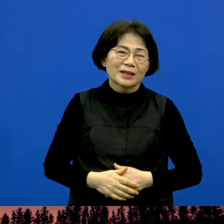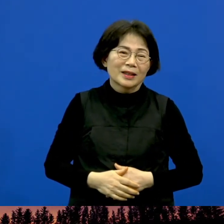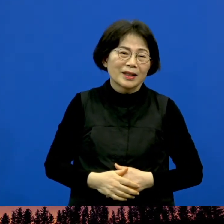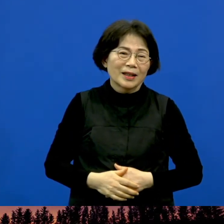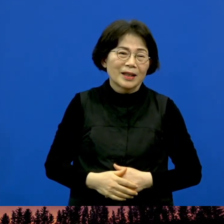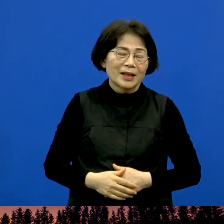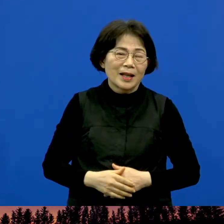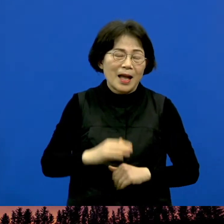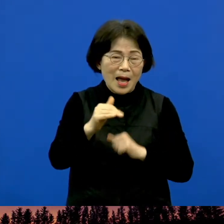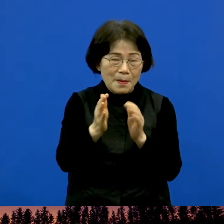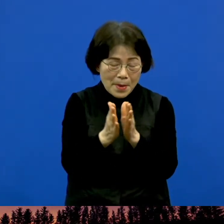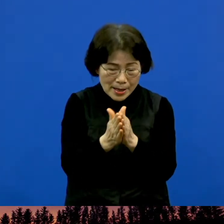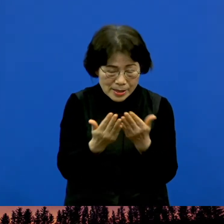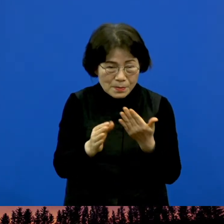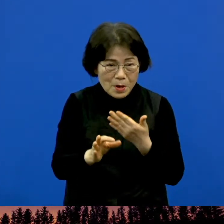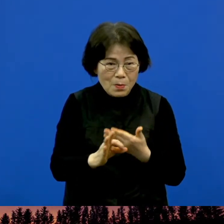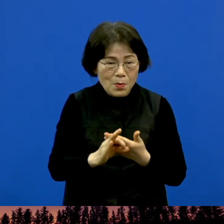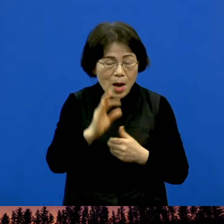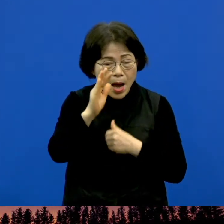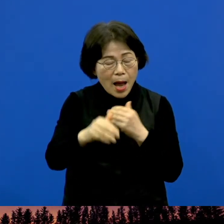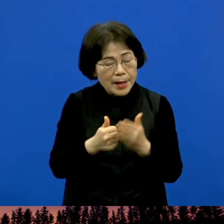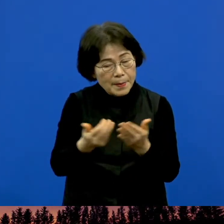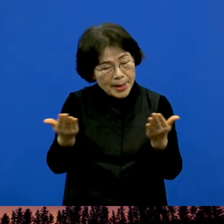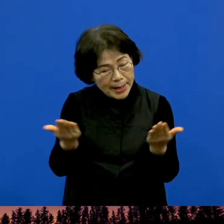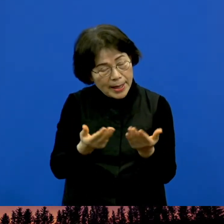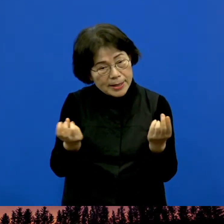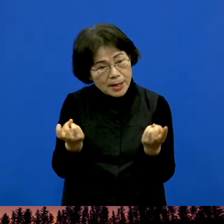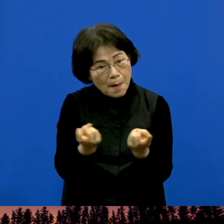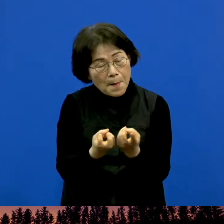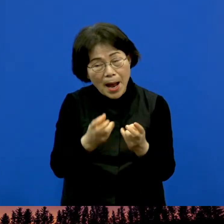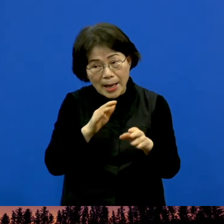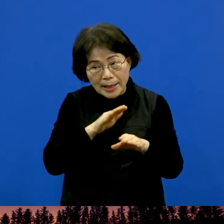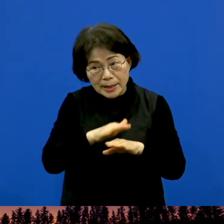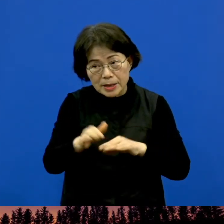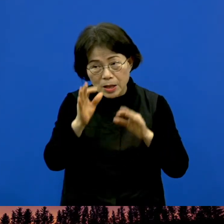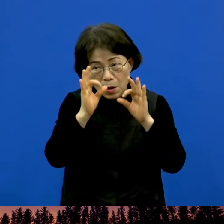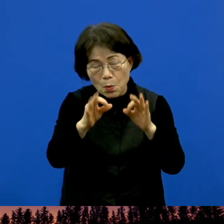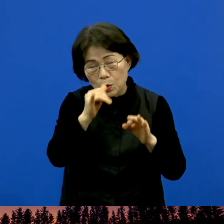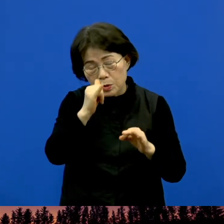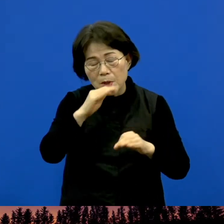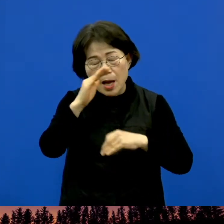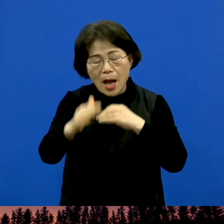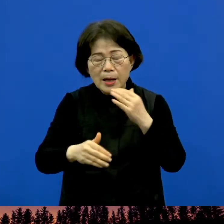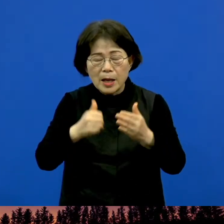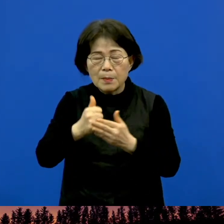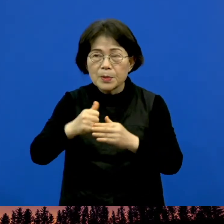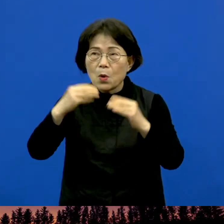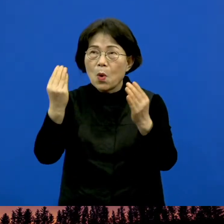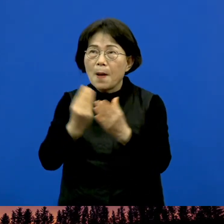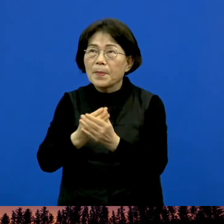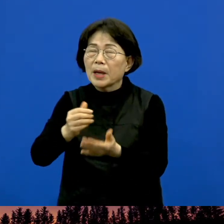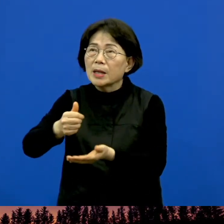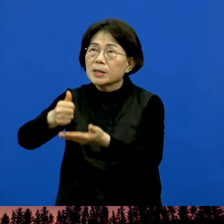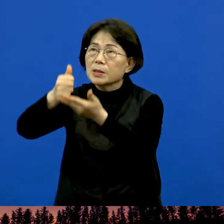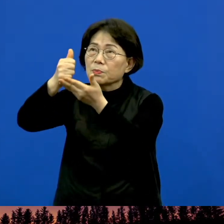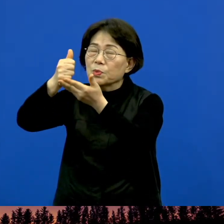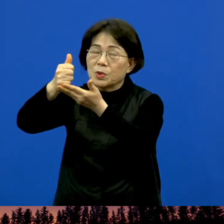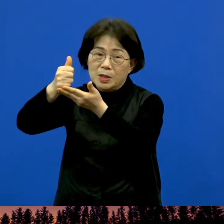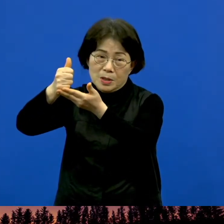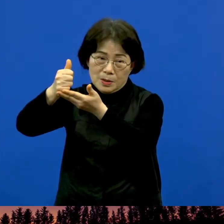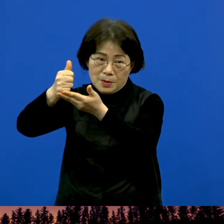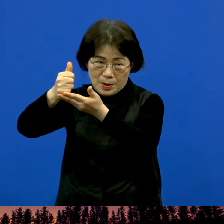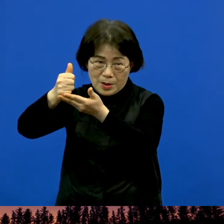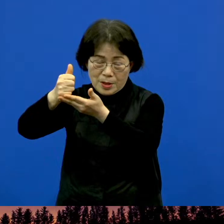여러분 성경 자세히 보십시오. 하나님께서 일을 어떻게 하시는지요. 당신이 얼마나 완벽하신 분이신지, 얼마나 완전하신